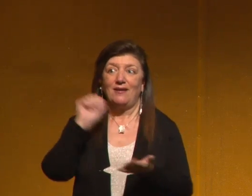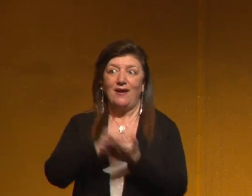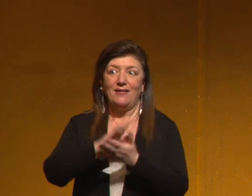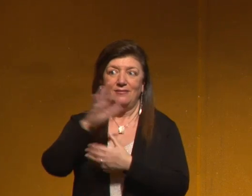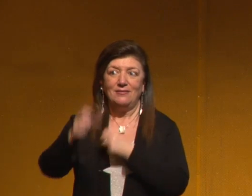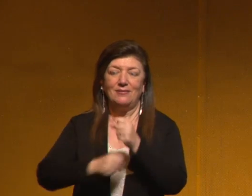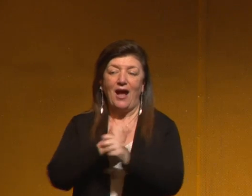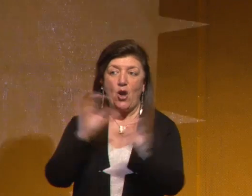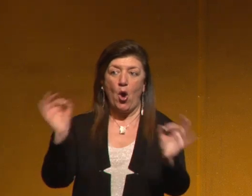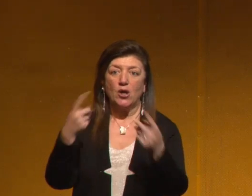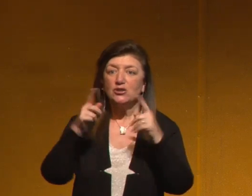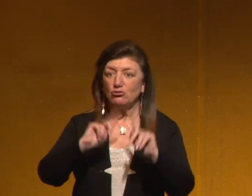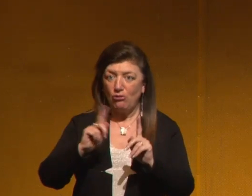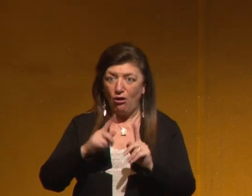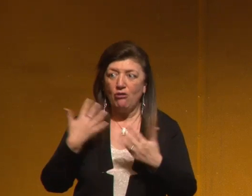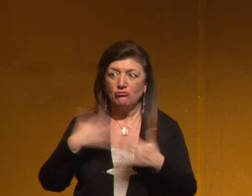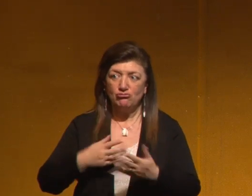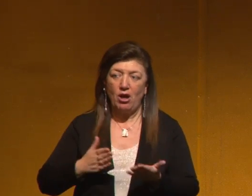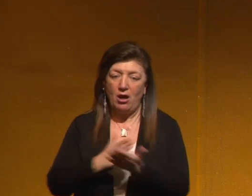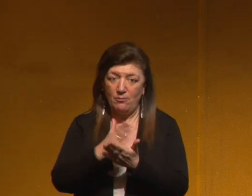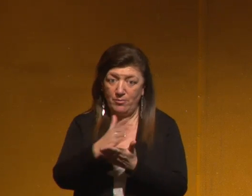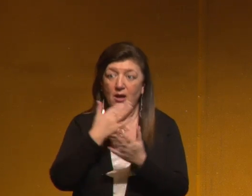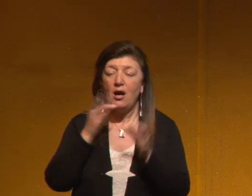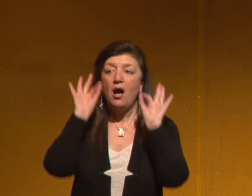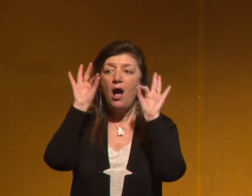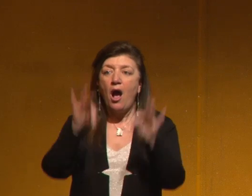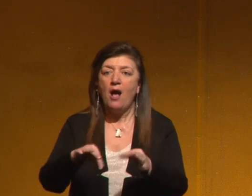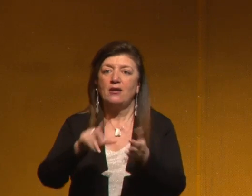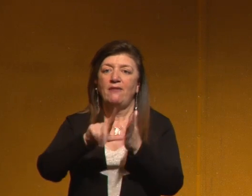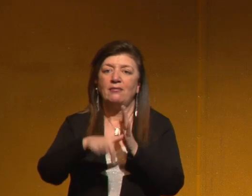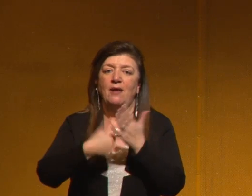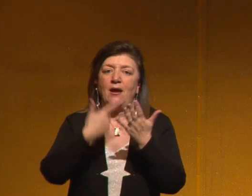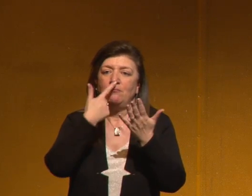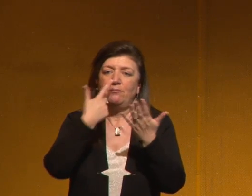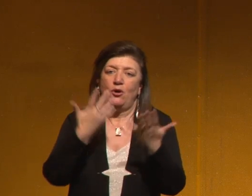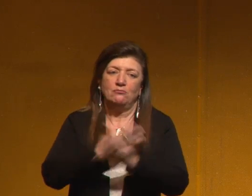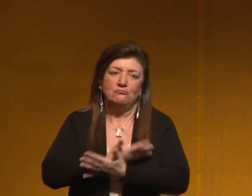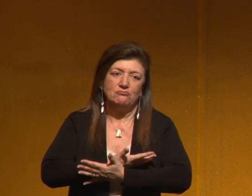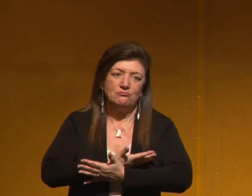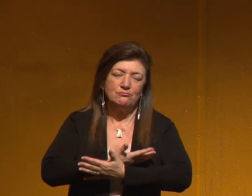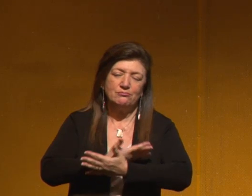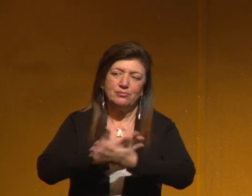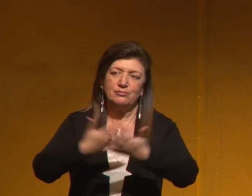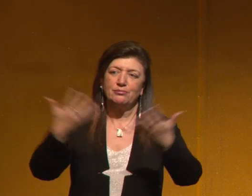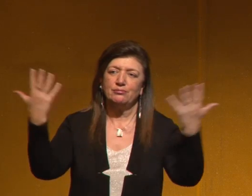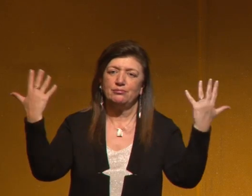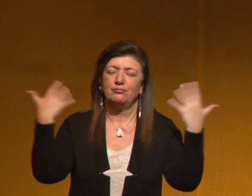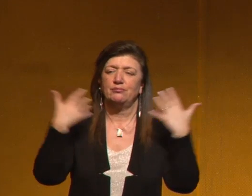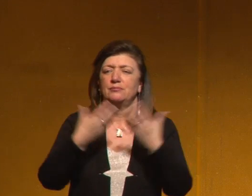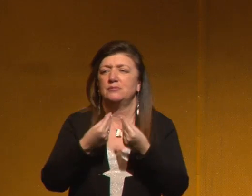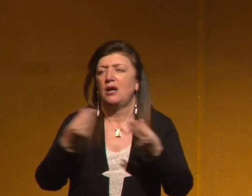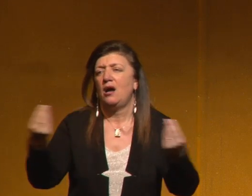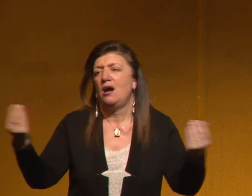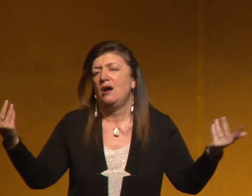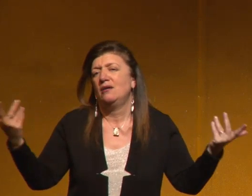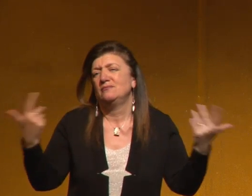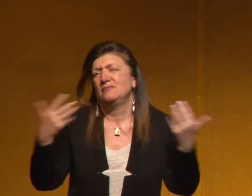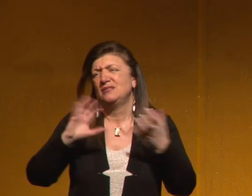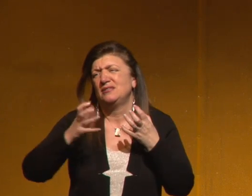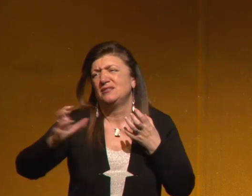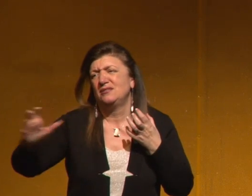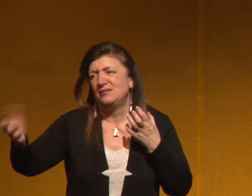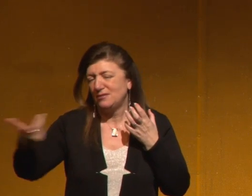un percorso che ha portato col tempo come indispensabile per le cose ad affermarsi come un punto di